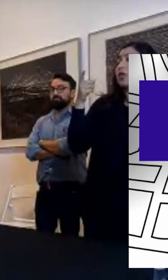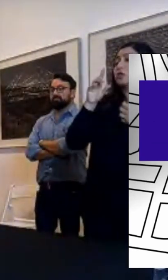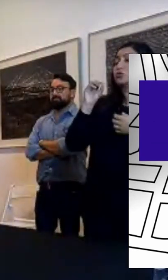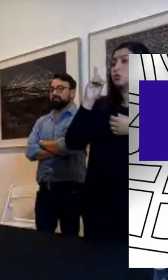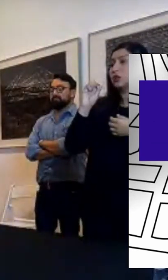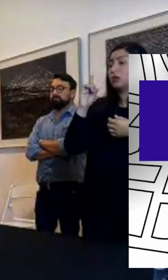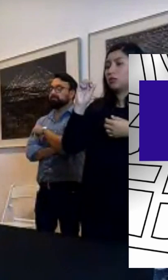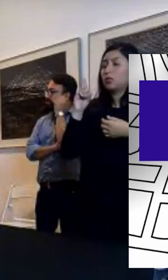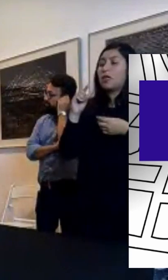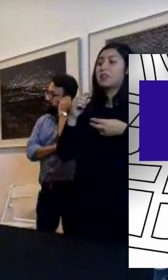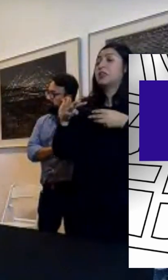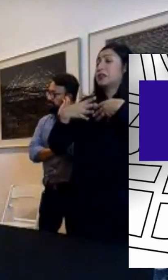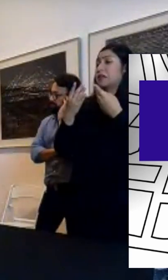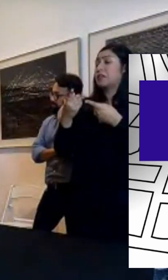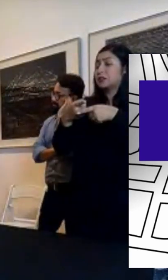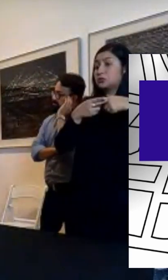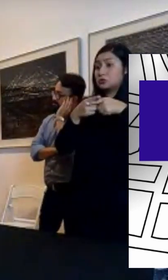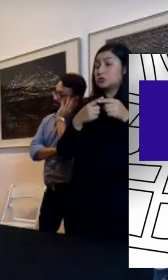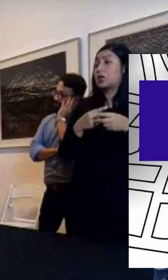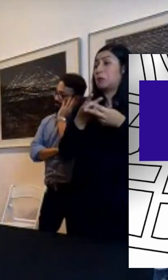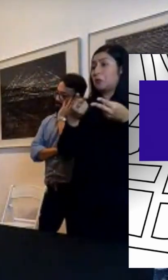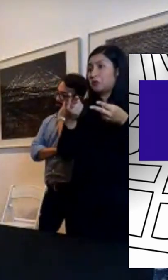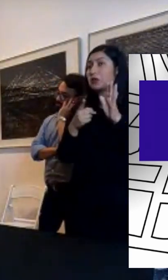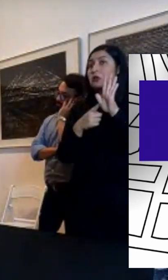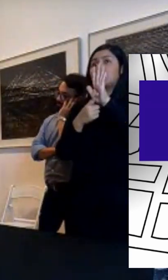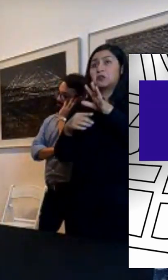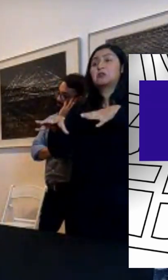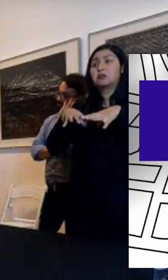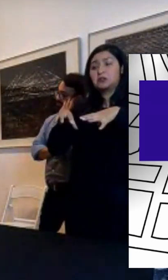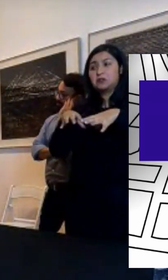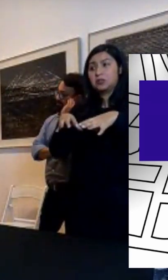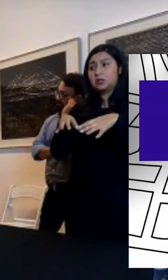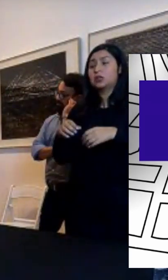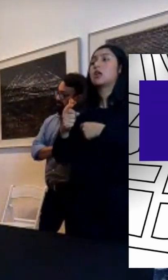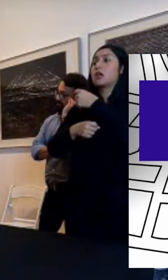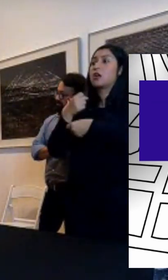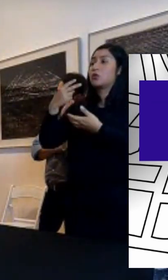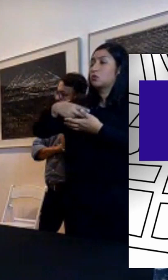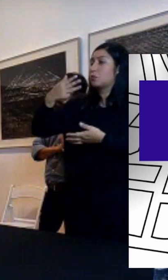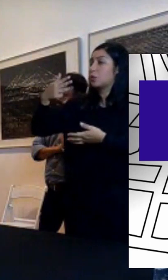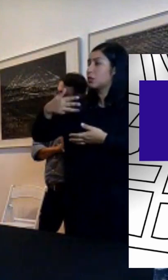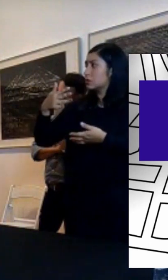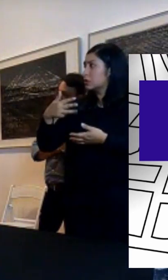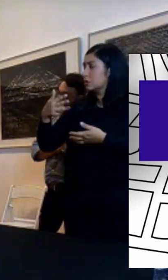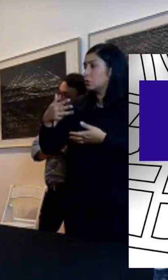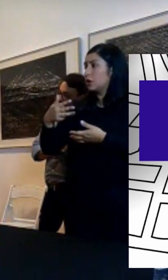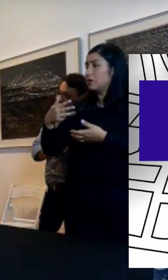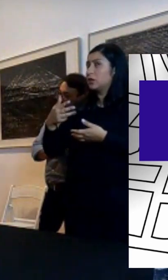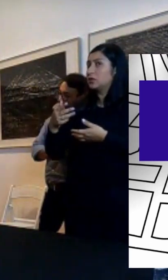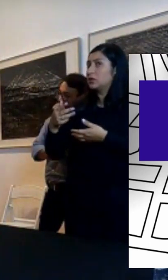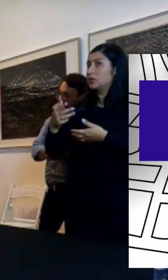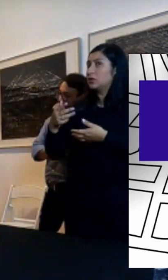iban publicando y mostrando las distintas actividades. Y en el año 2019 se postula a este